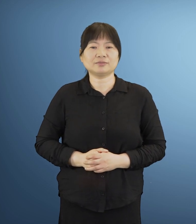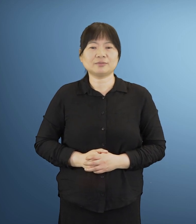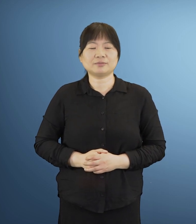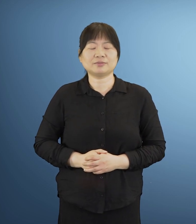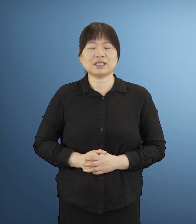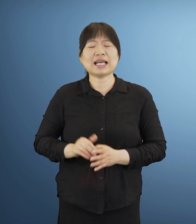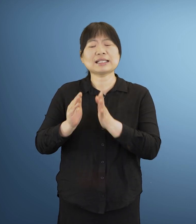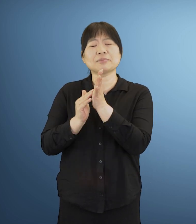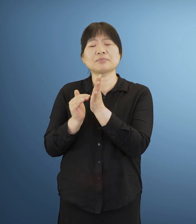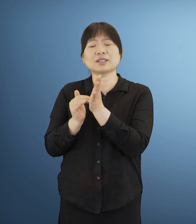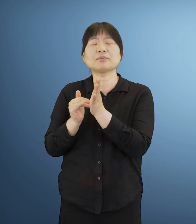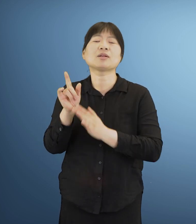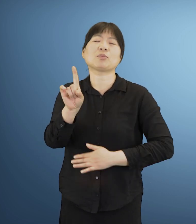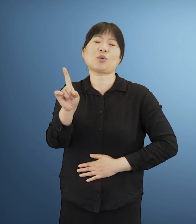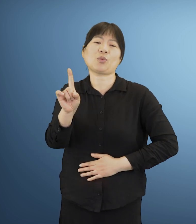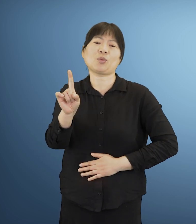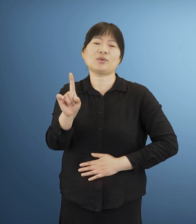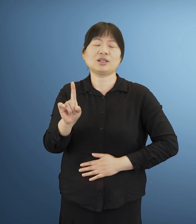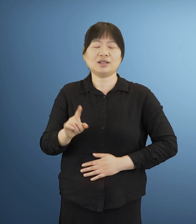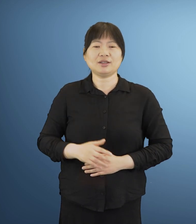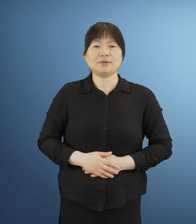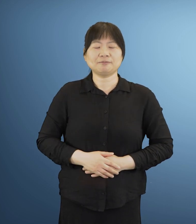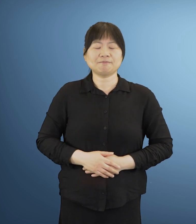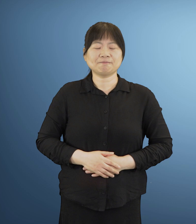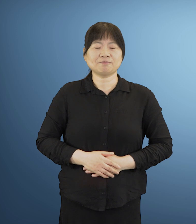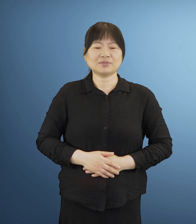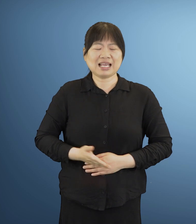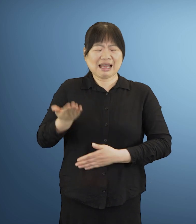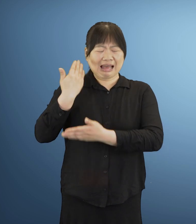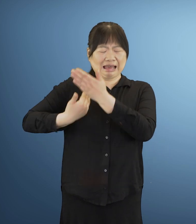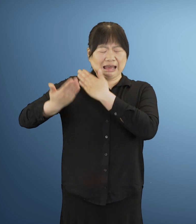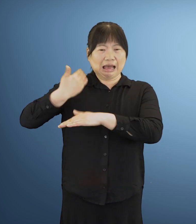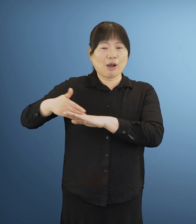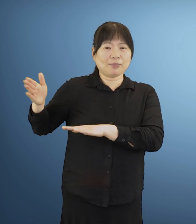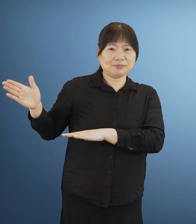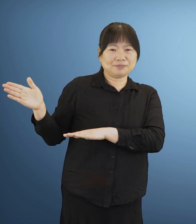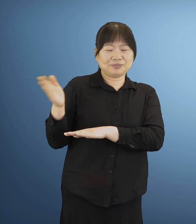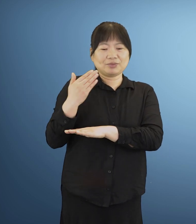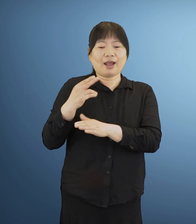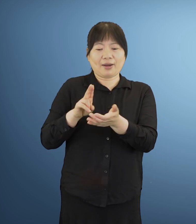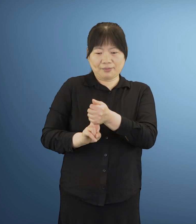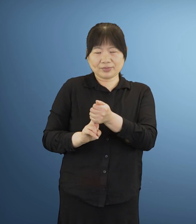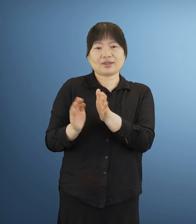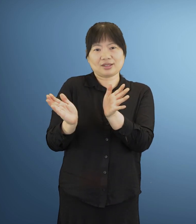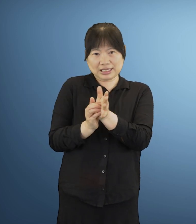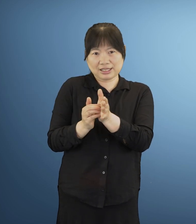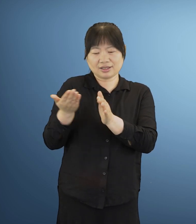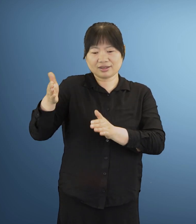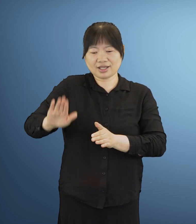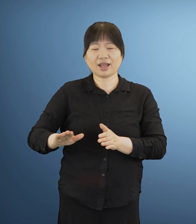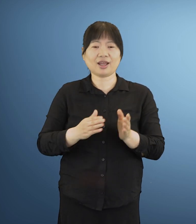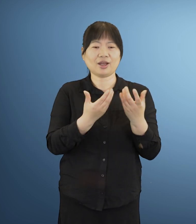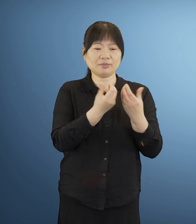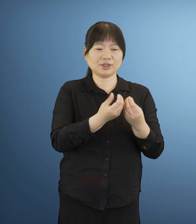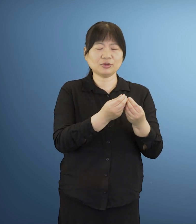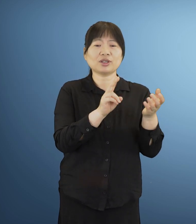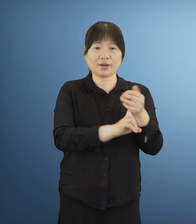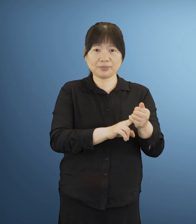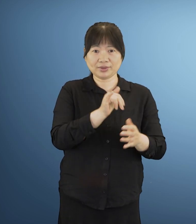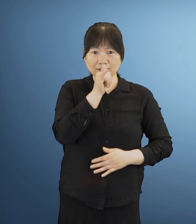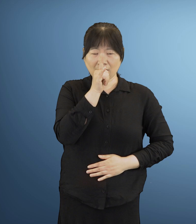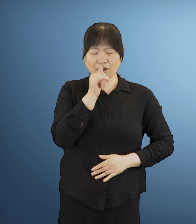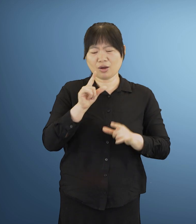이 비밀은 만세와 만대로부터 감추어졌던 것인데, 비유도 감추어진